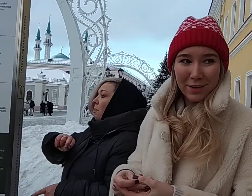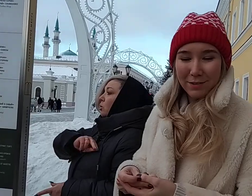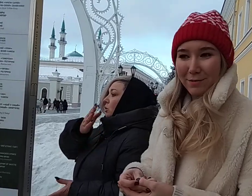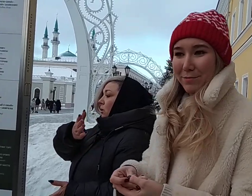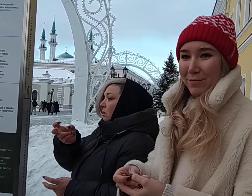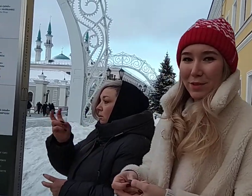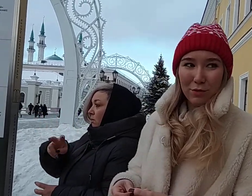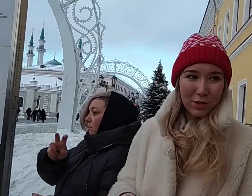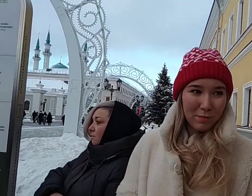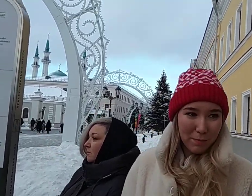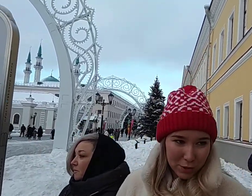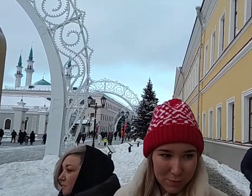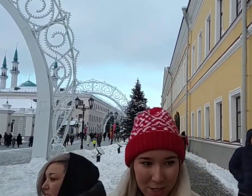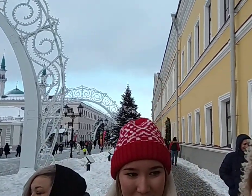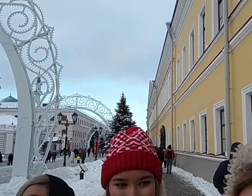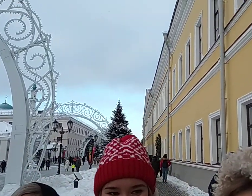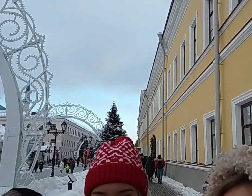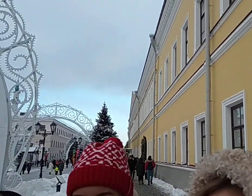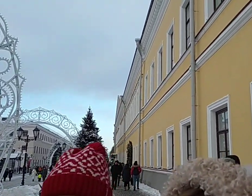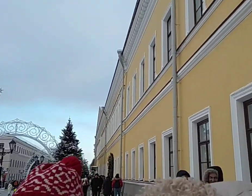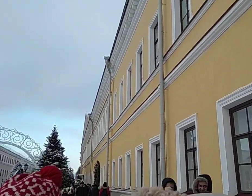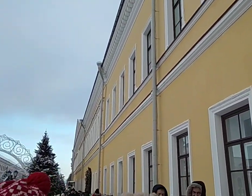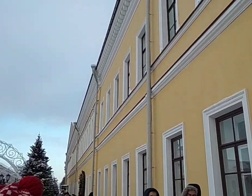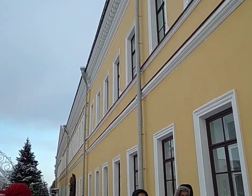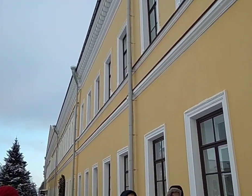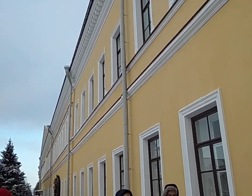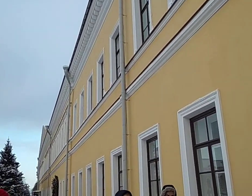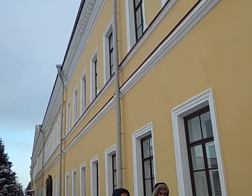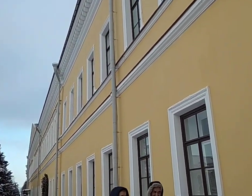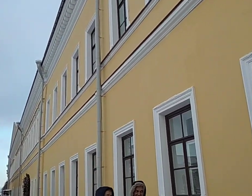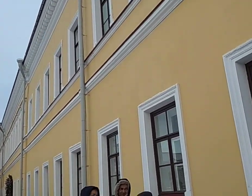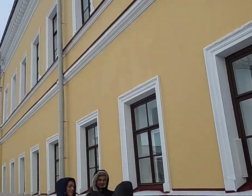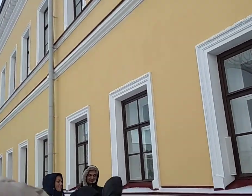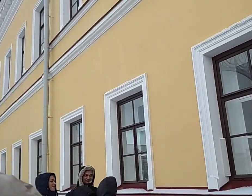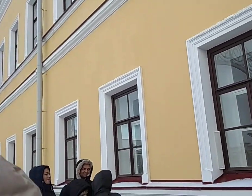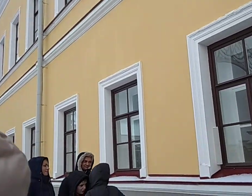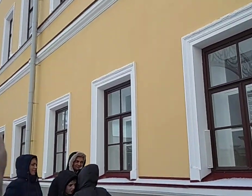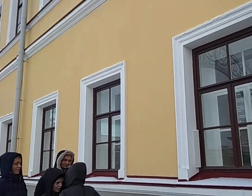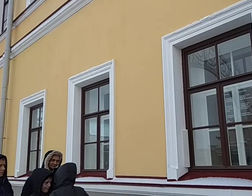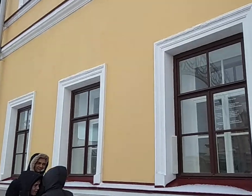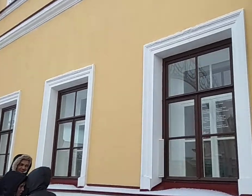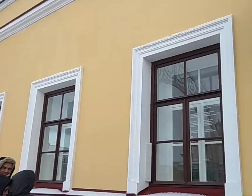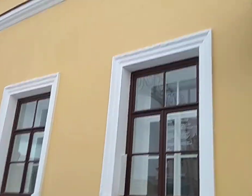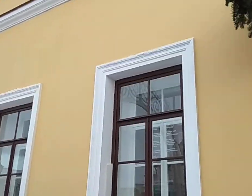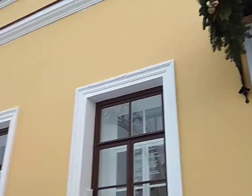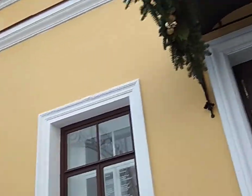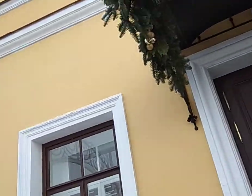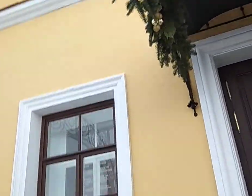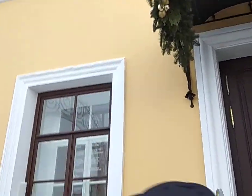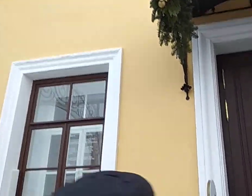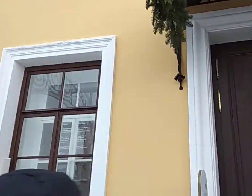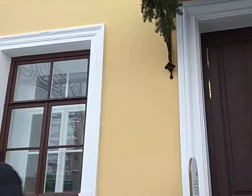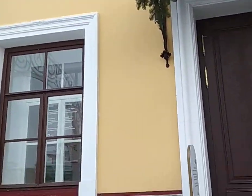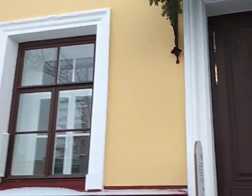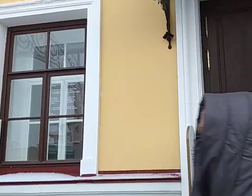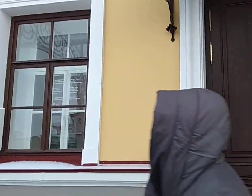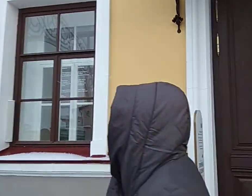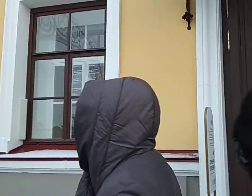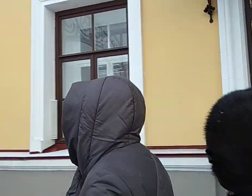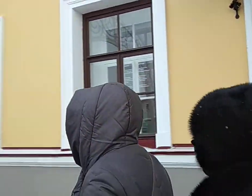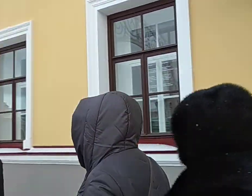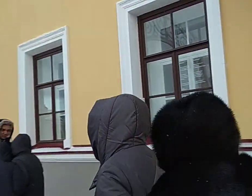людей. Пойдемте дальше? Да. Мы предлагаем сейчас с вами, предлагаем вам отправиться во двор. Собственно говоря, для